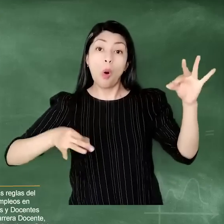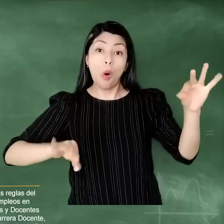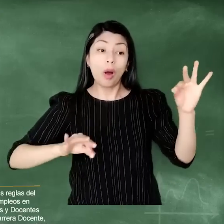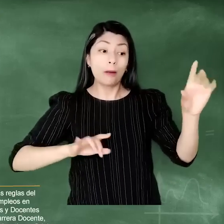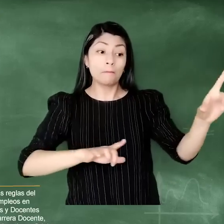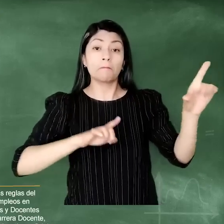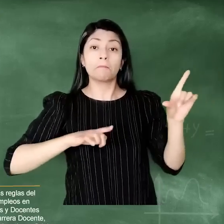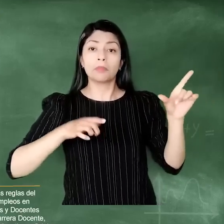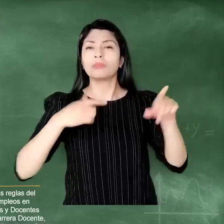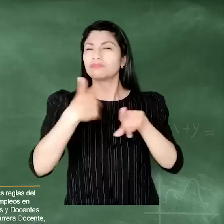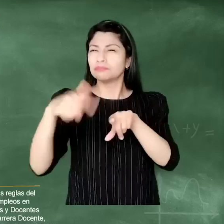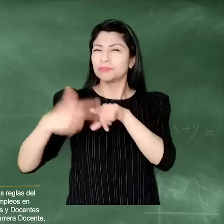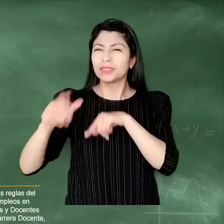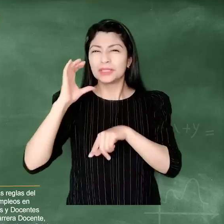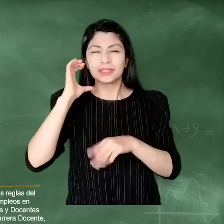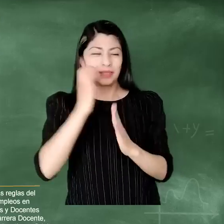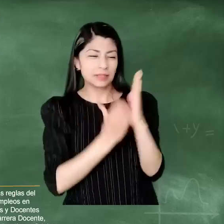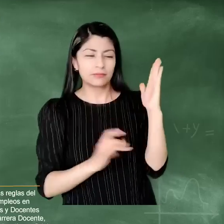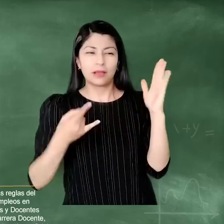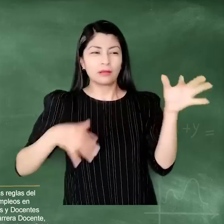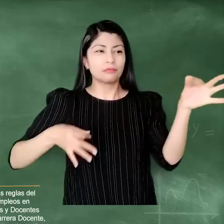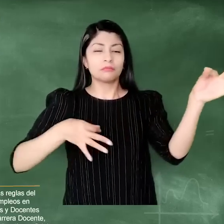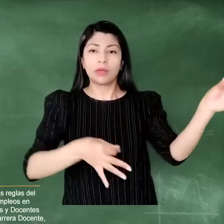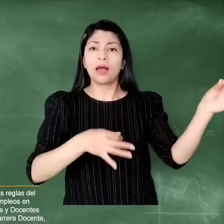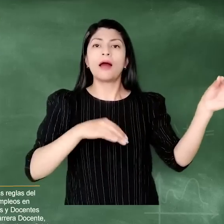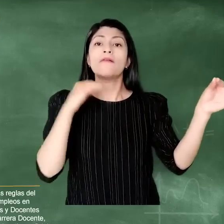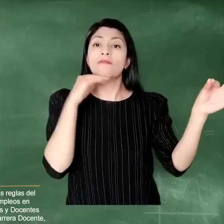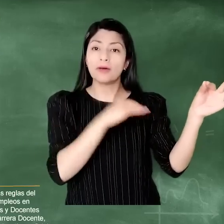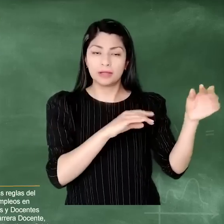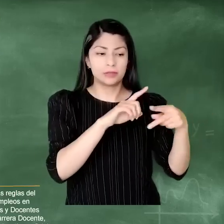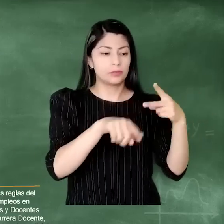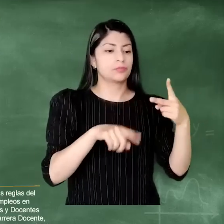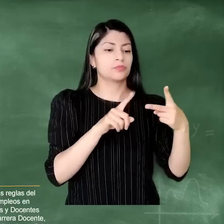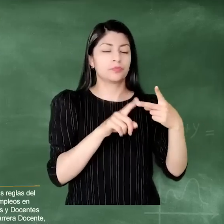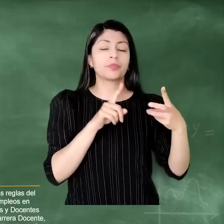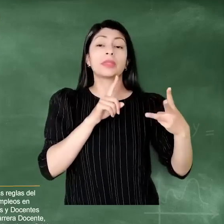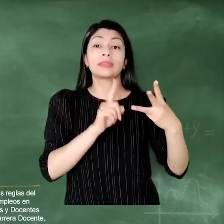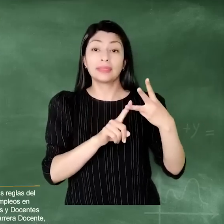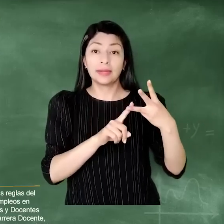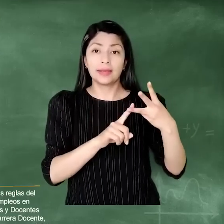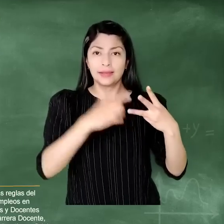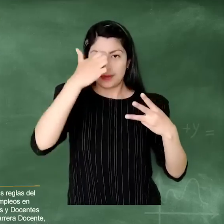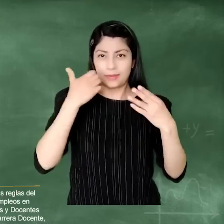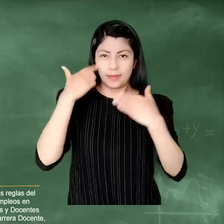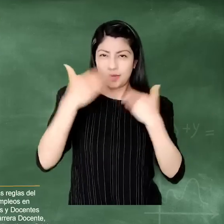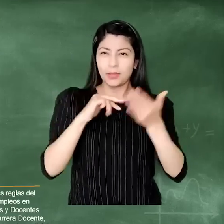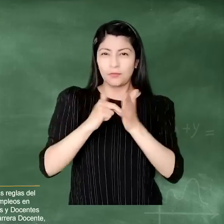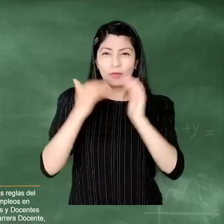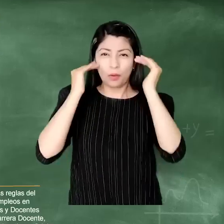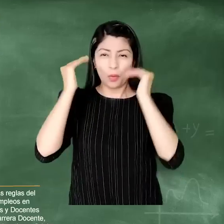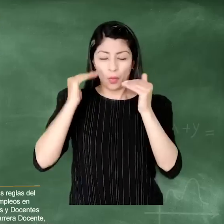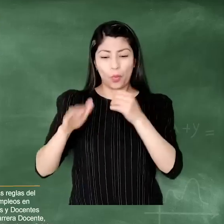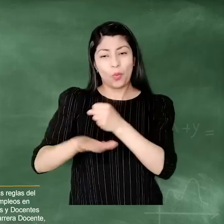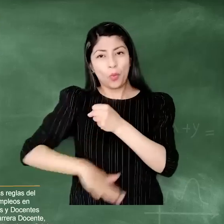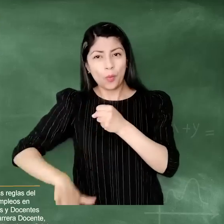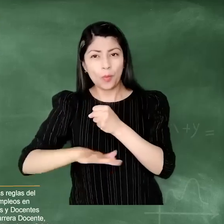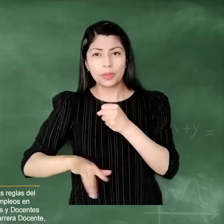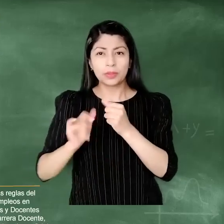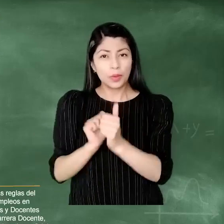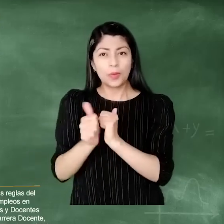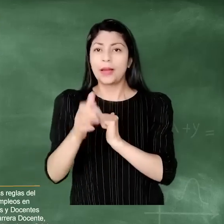falsos o adulterados para su inscripción. 3. No haber superado la prueba de aptitudes y